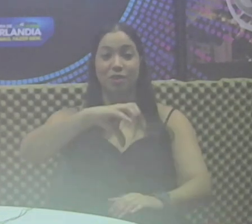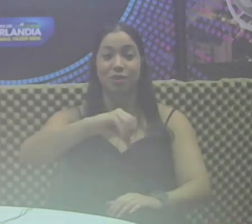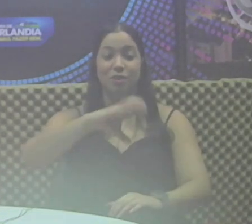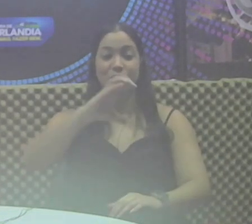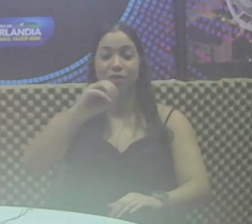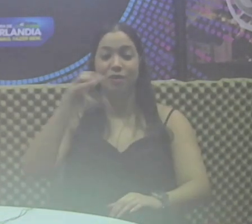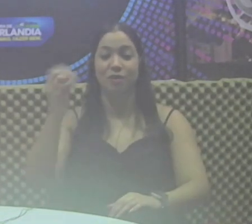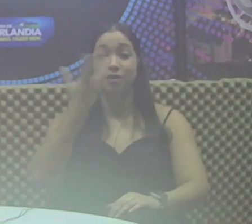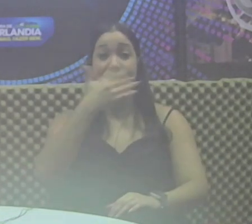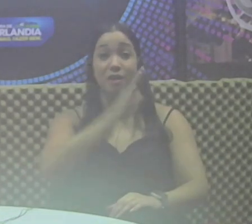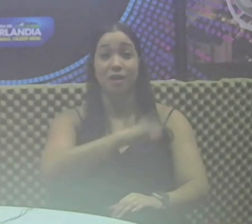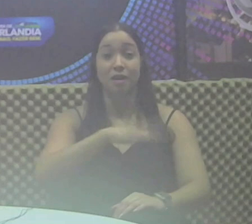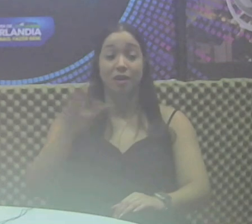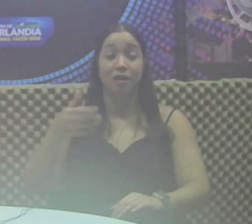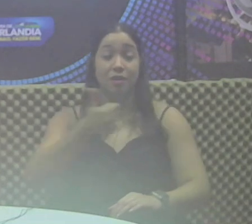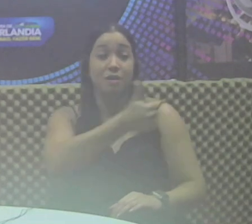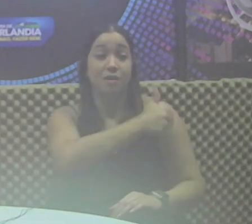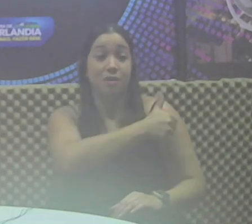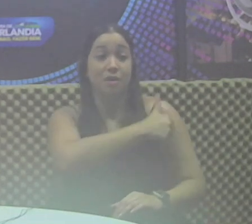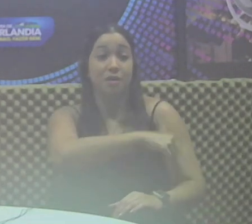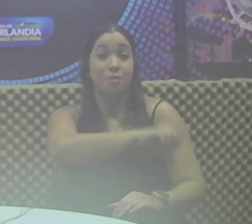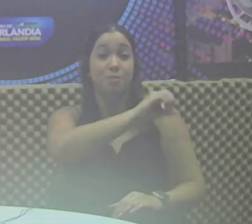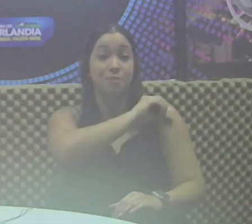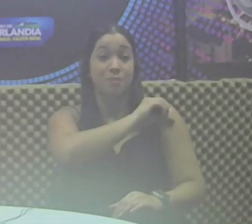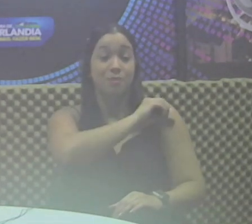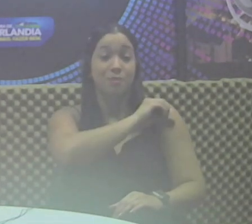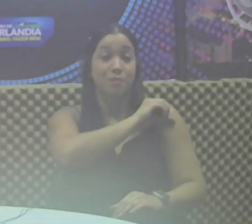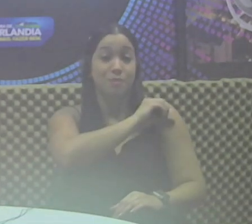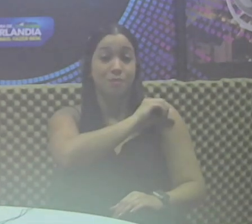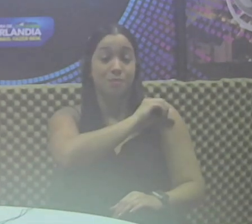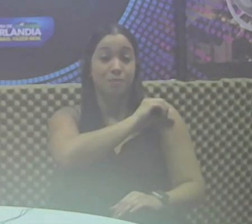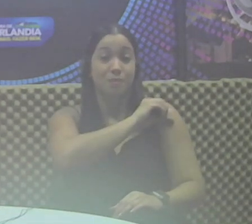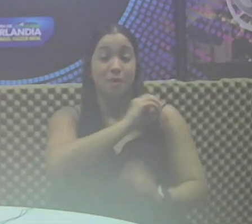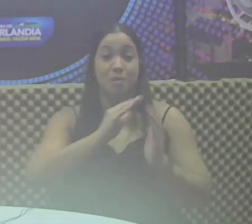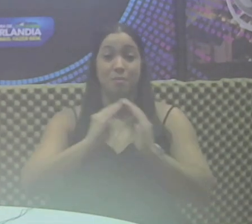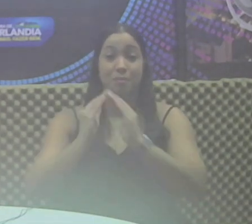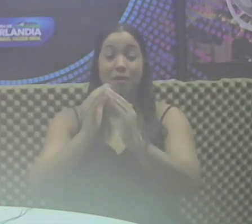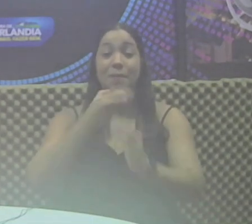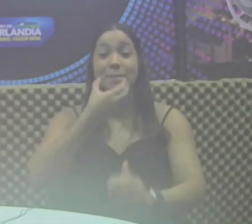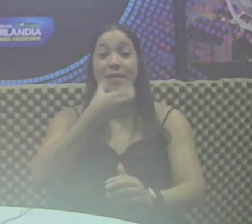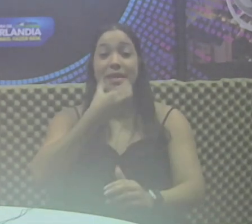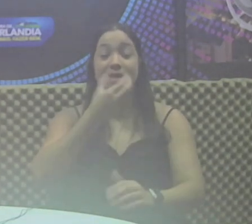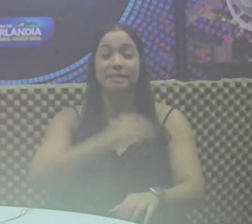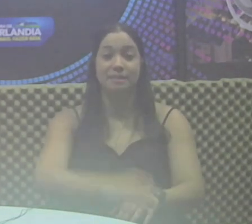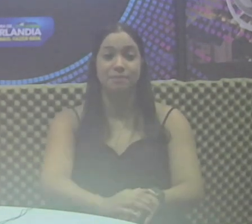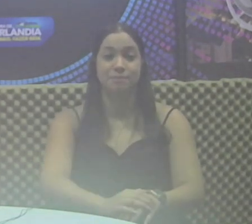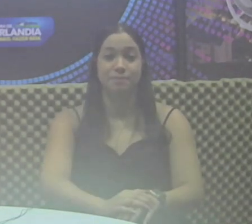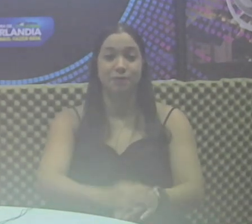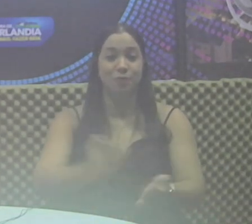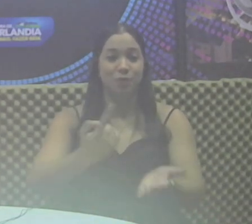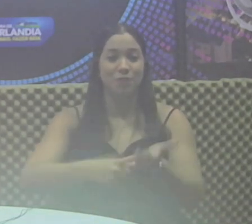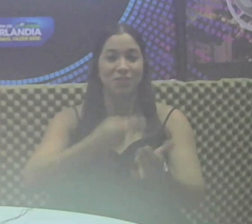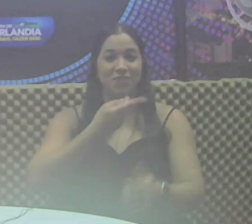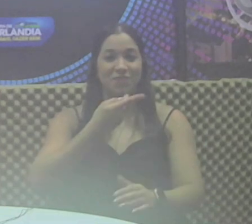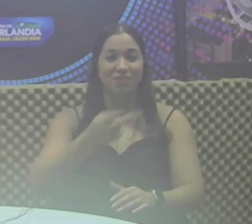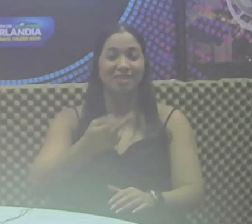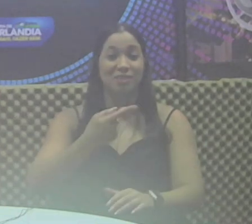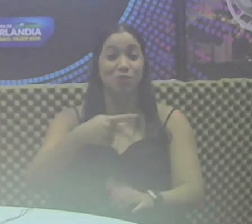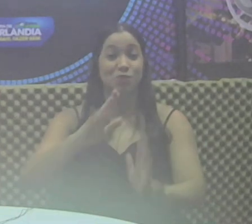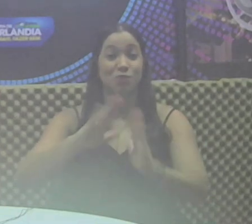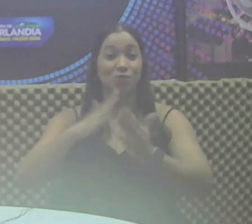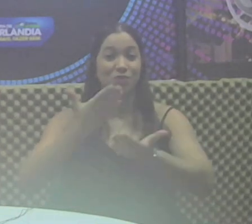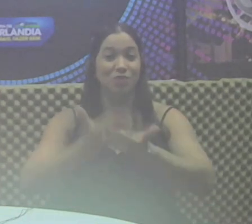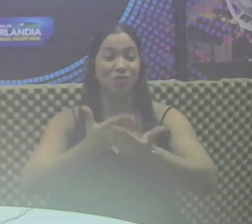crianças, do primeiro ao nono ano do ensino fundamental, do bairro Pequis. Agende a visita da caravana em sua escola.